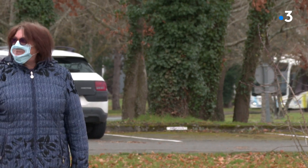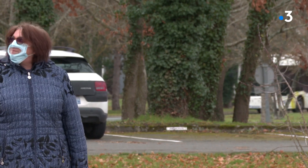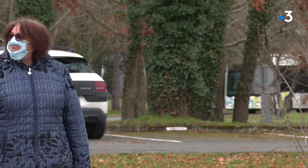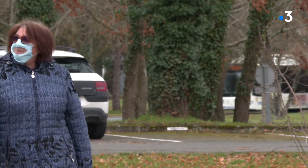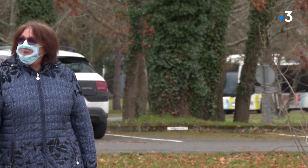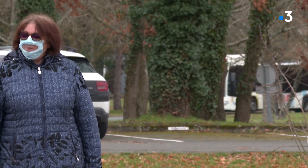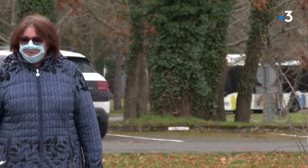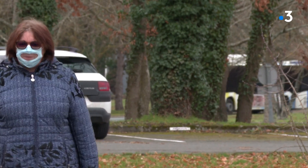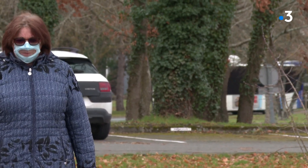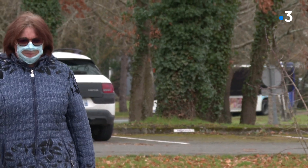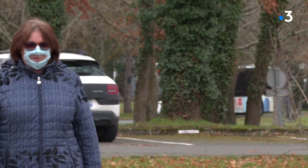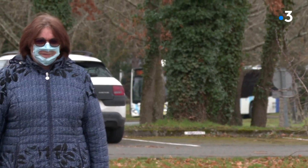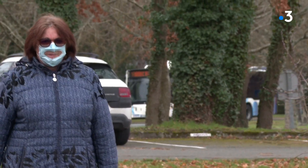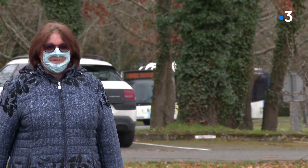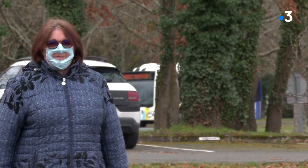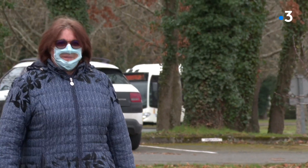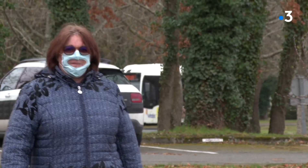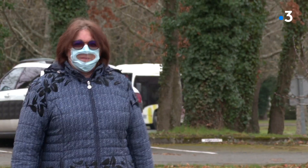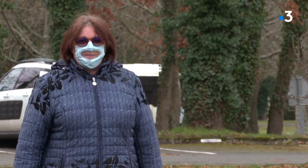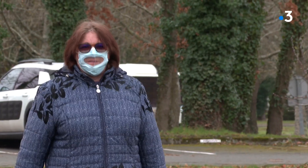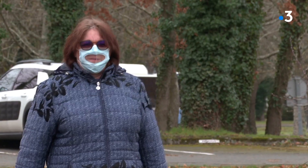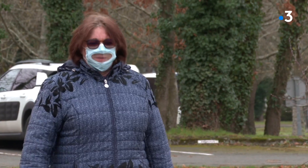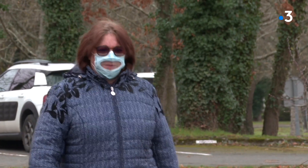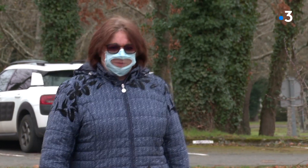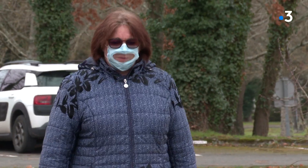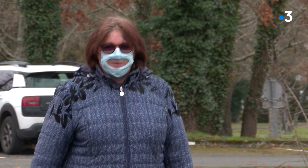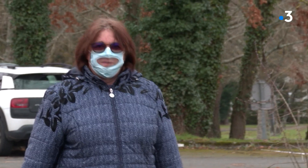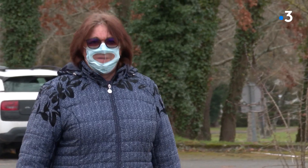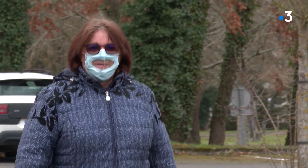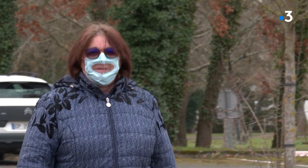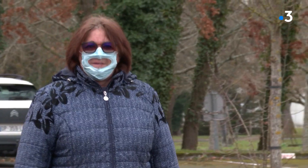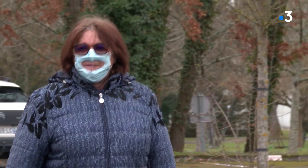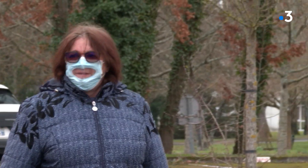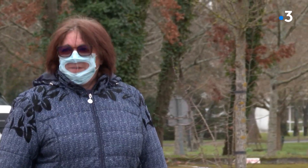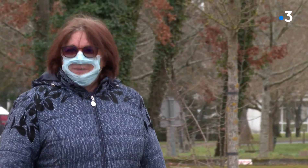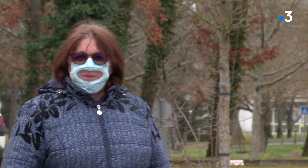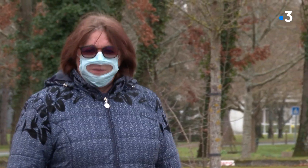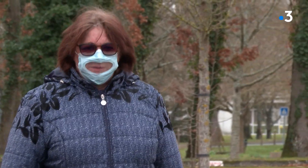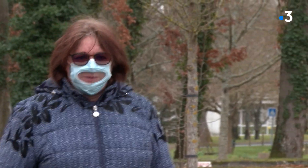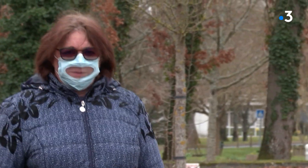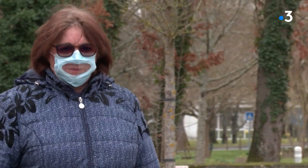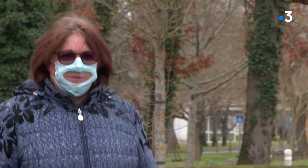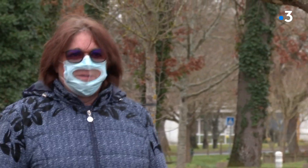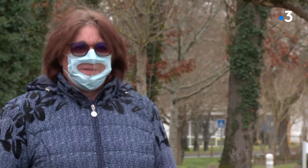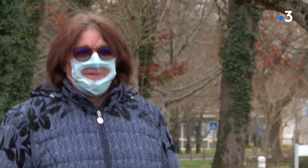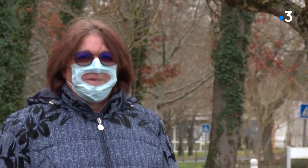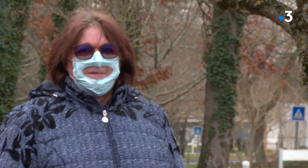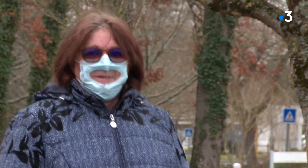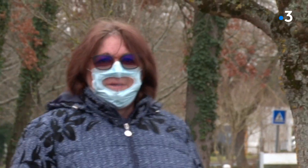Claudine est sourde depuis sa naissance. Il y a quelques années, elle a tenté de se suicider. Son premier contact avec la